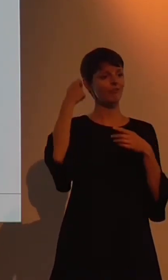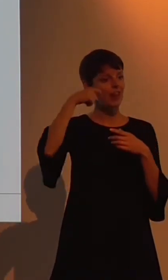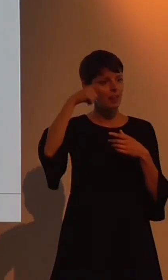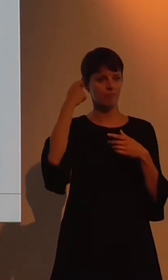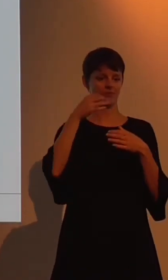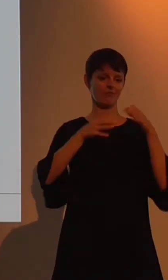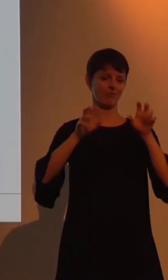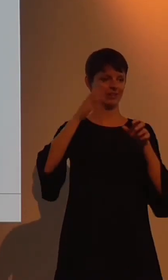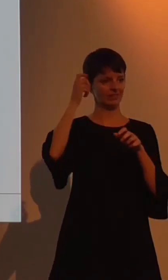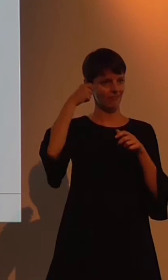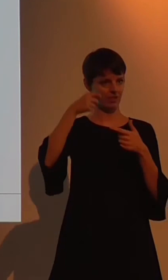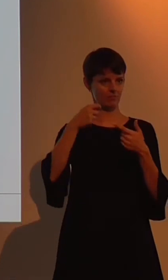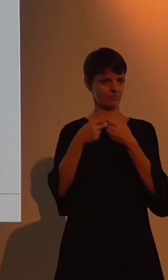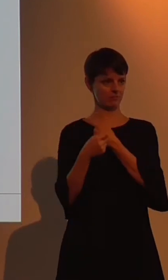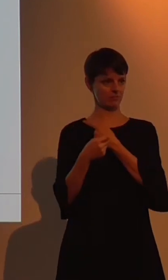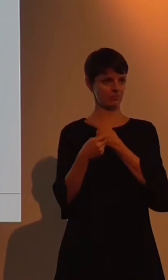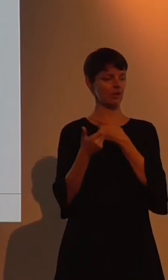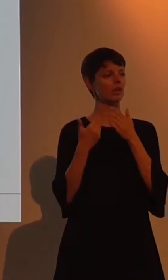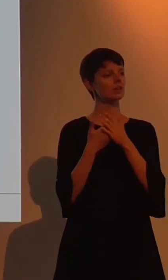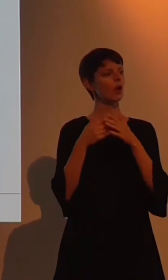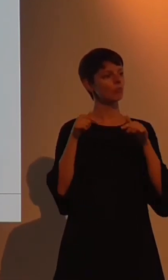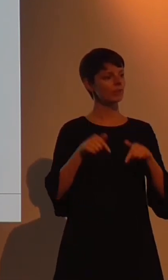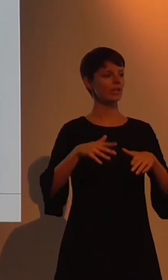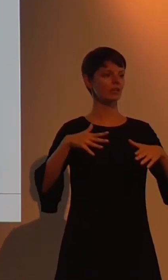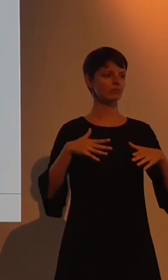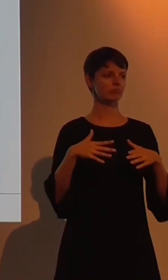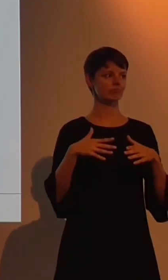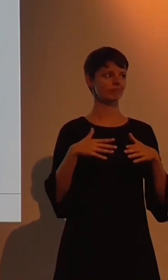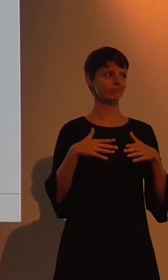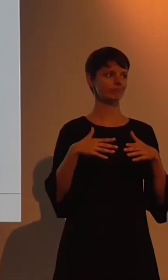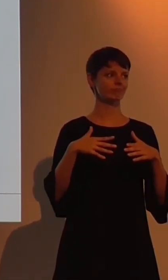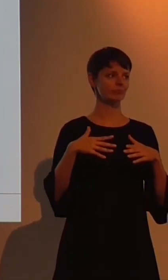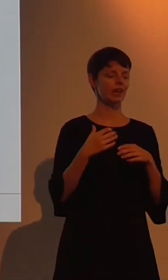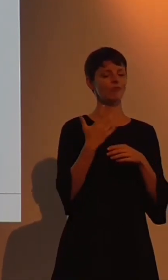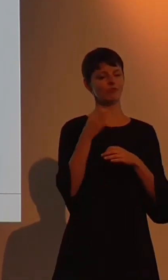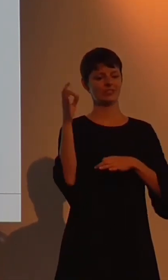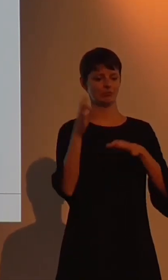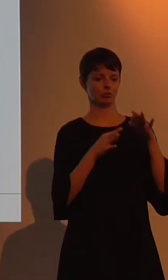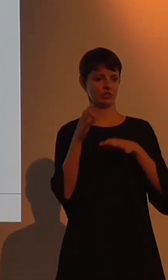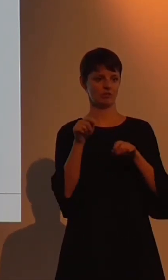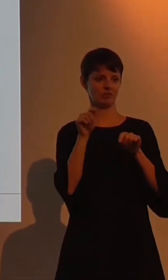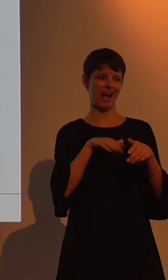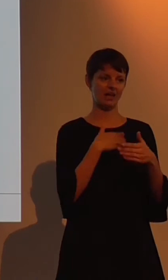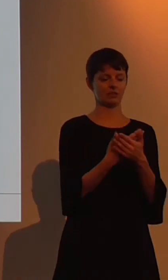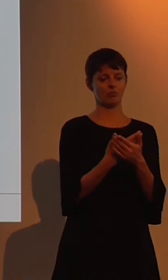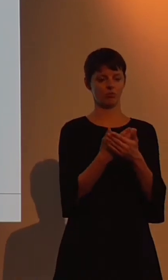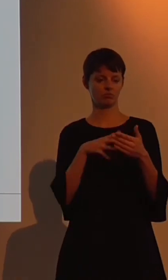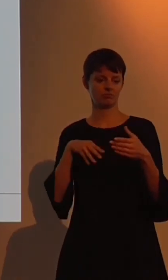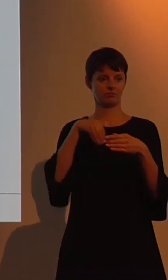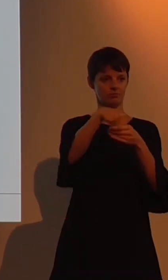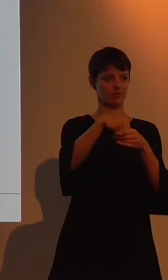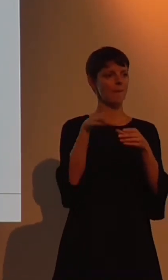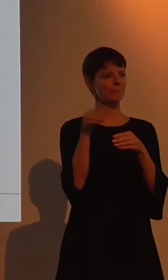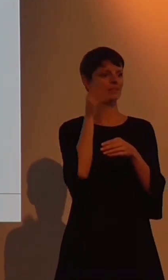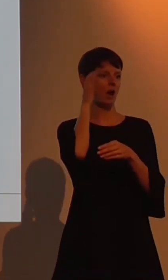eigene Untertitelredaktion im Haus haben. Wir haben aber eine sehr enge Kooperation mit dem ORF, was uns natürlich die Untertitelung einiger Formate